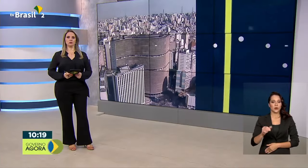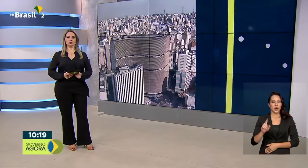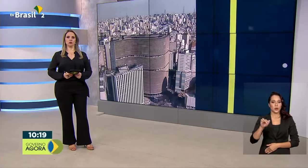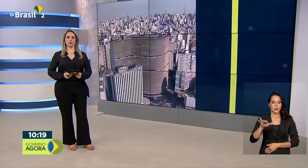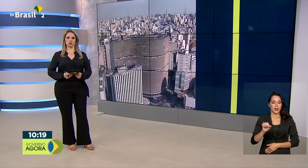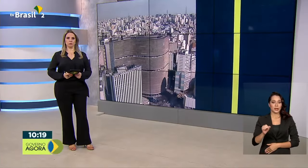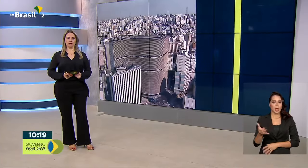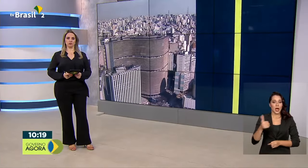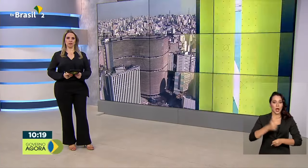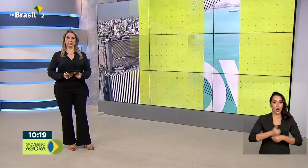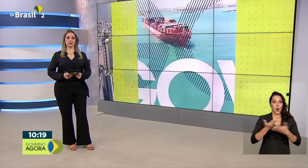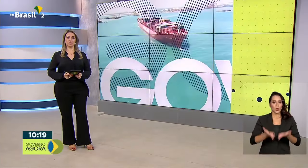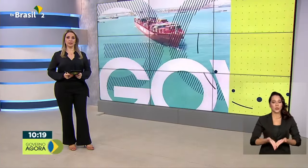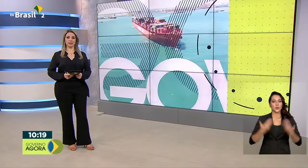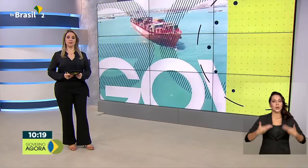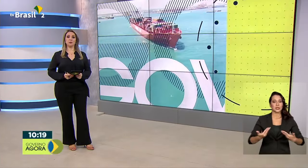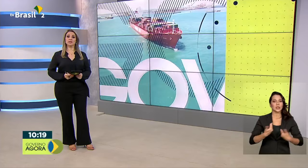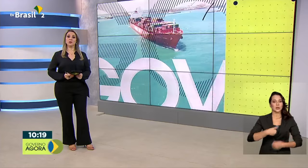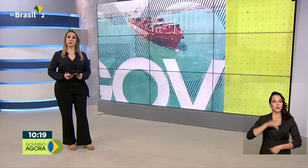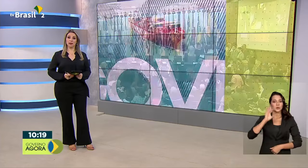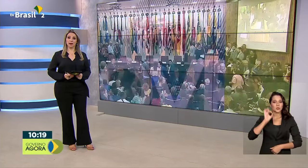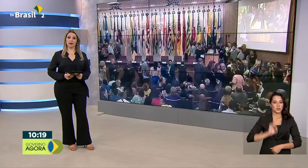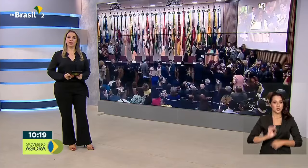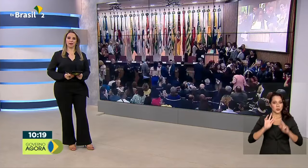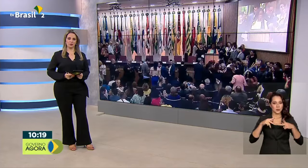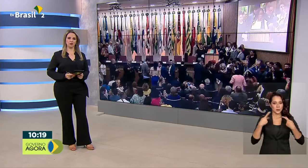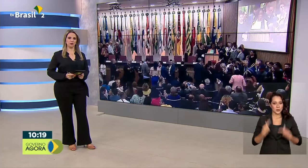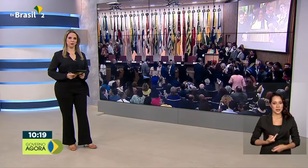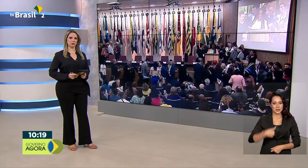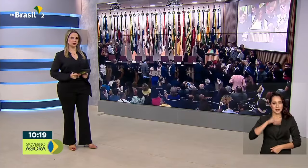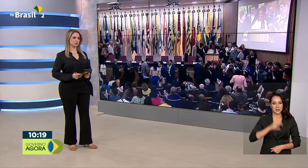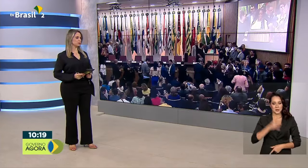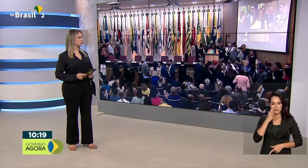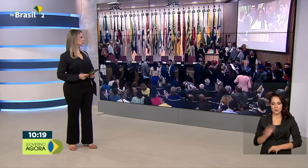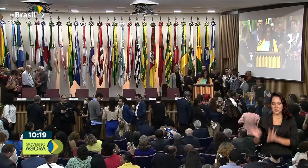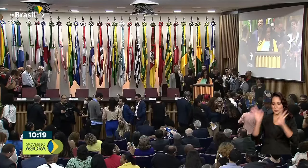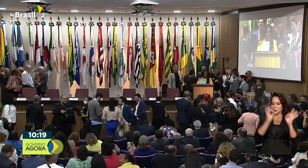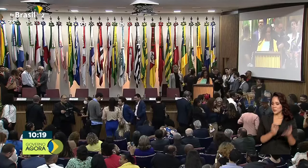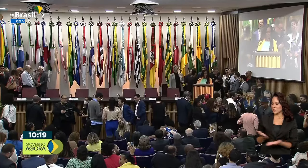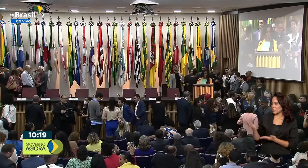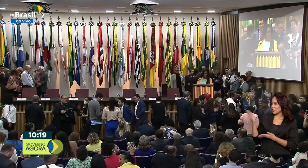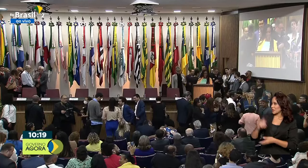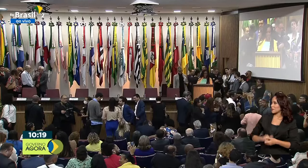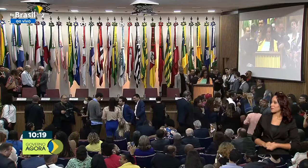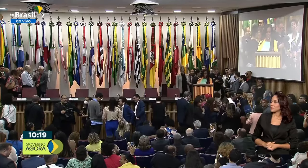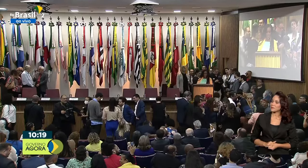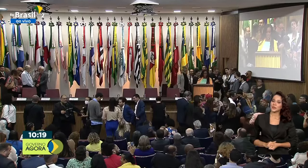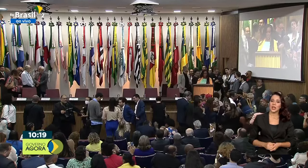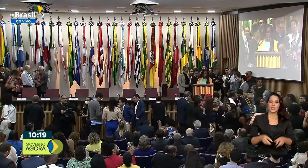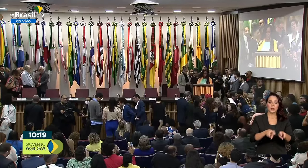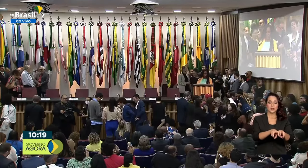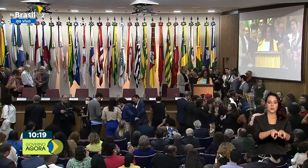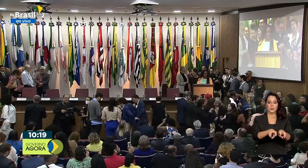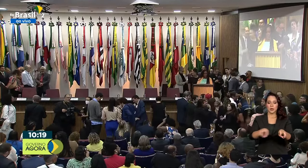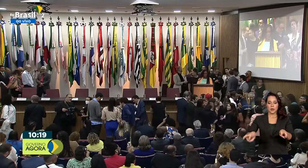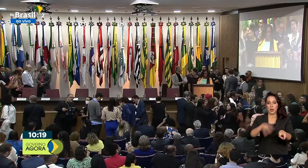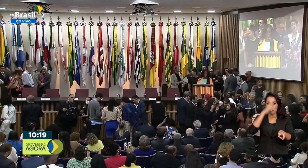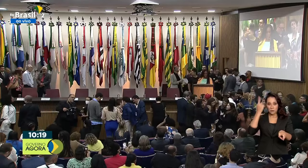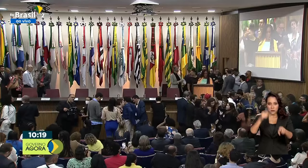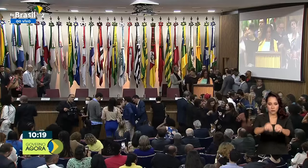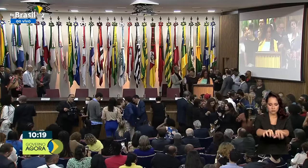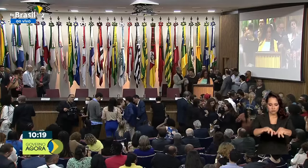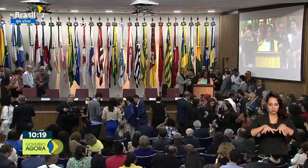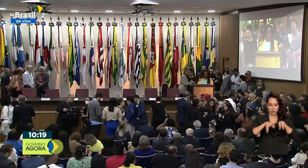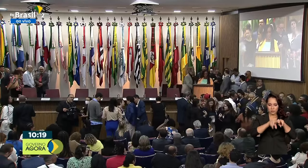hoje o ministério dos Direitos Humanos esse cidadania vamos acompanhar ao vivo a frente da mesa das autoridades o público está